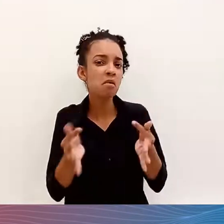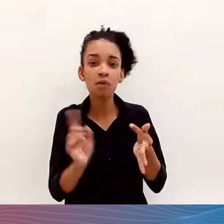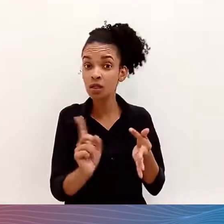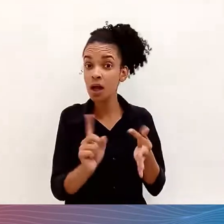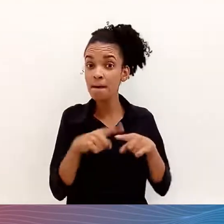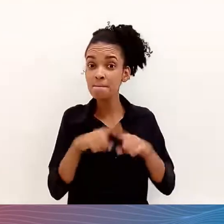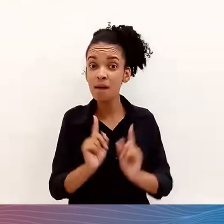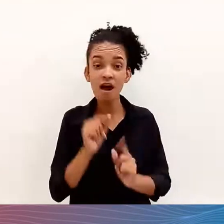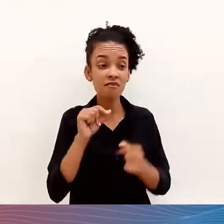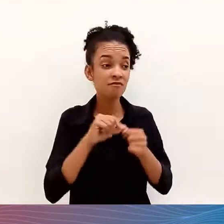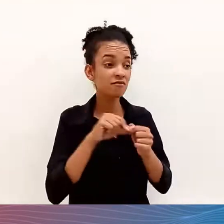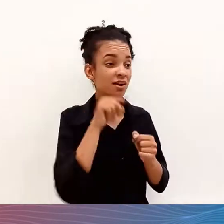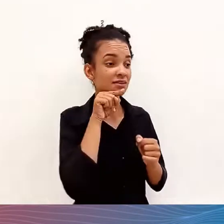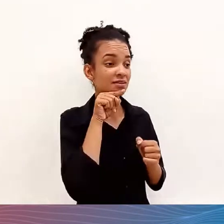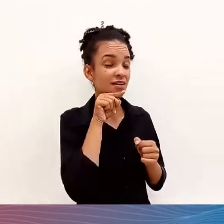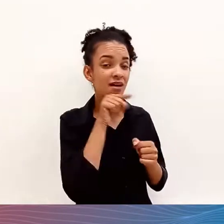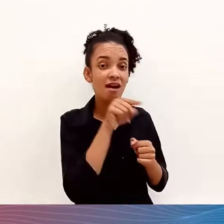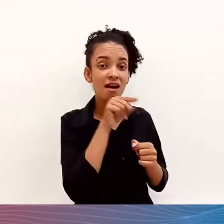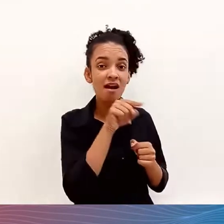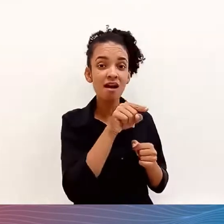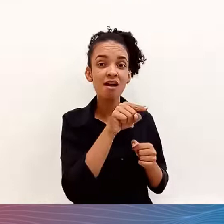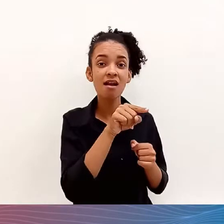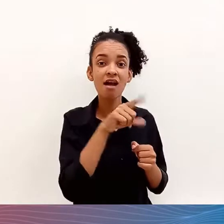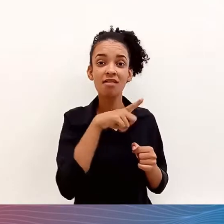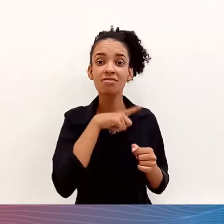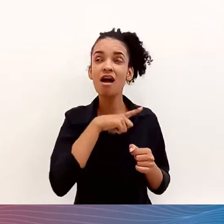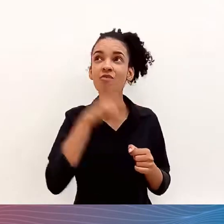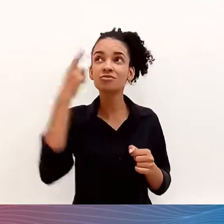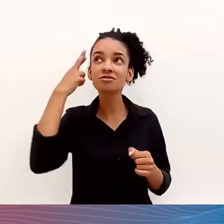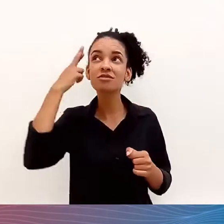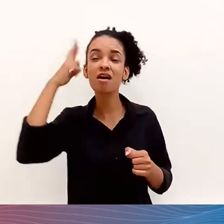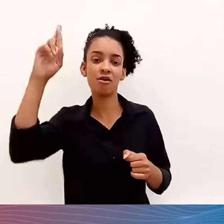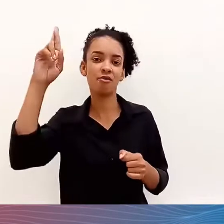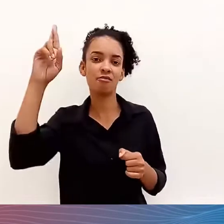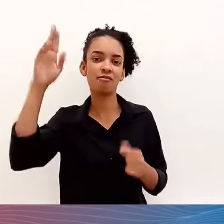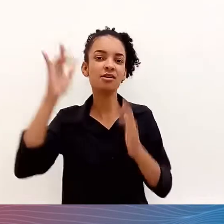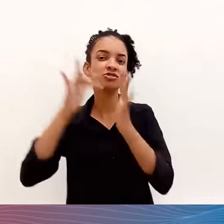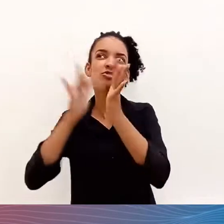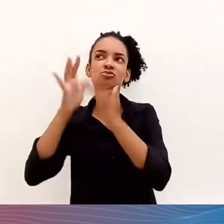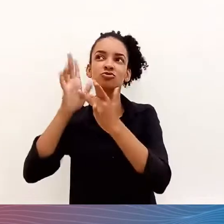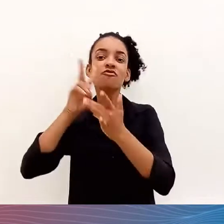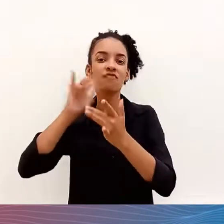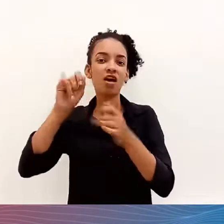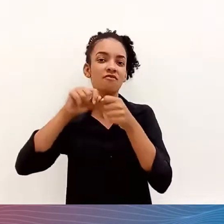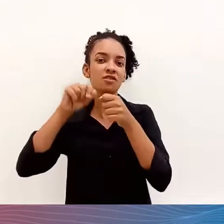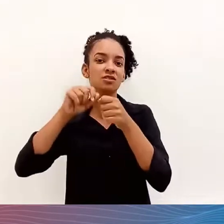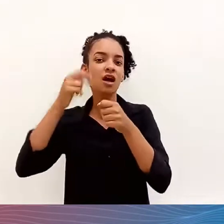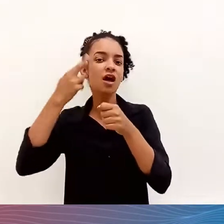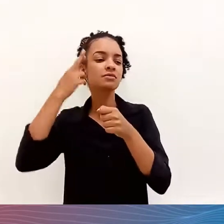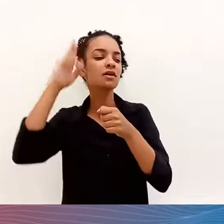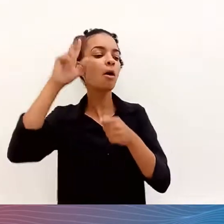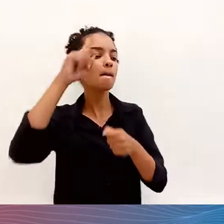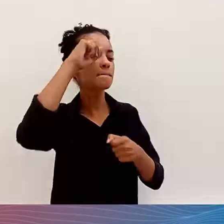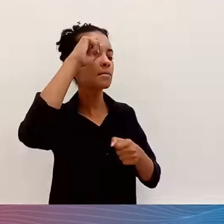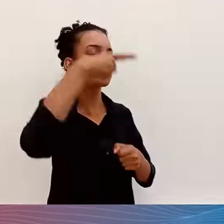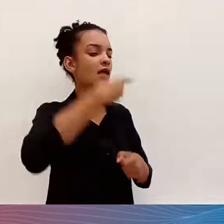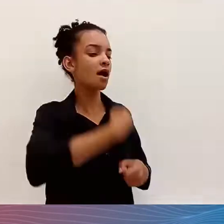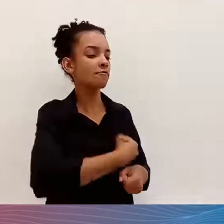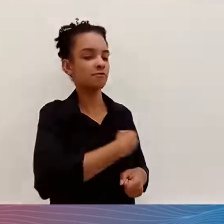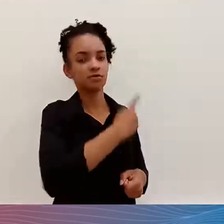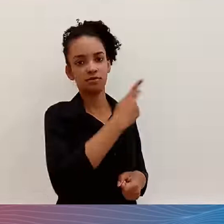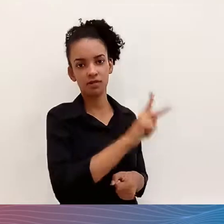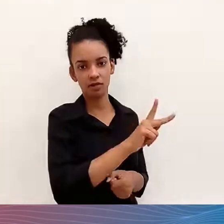o senhorio de Cristo na vida delas. Cristo vai passar a dominar, governar a vida delas. E elas